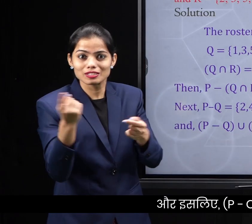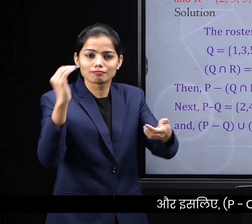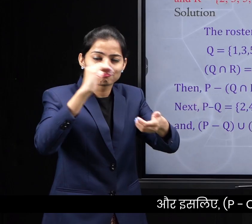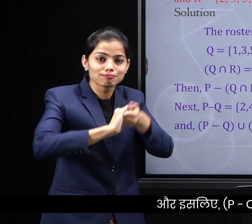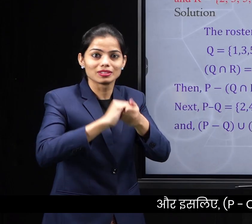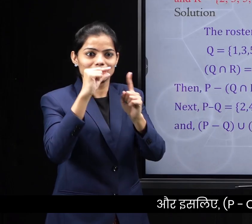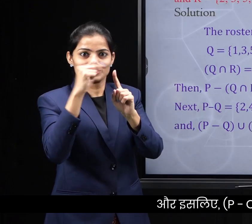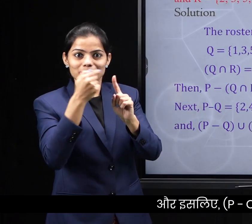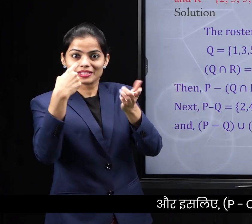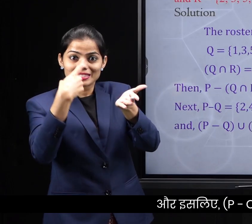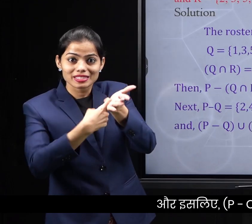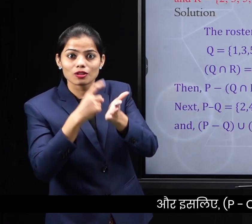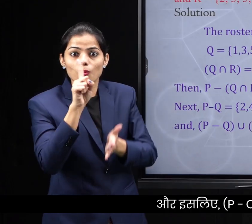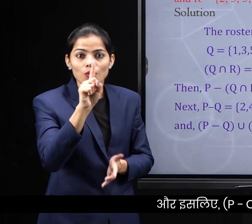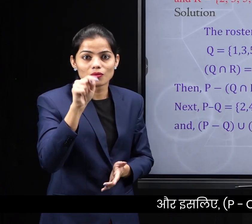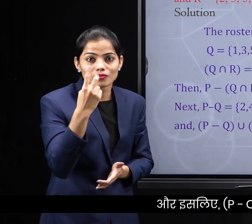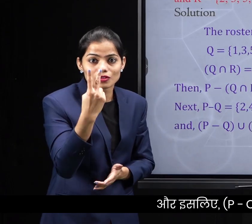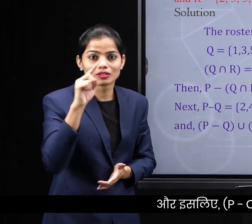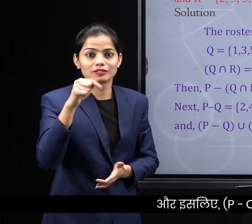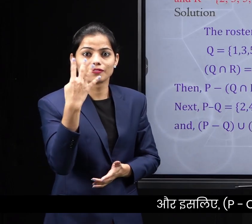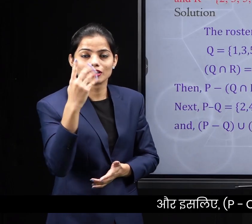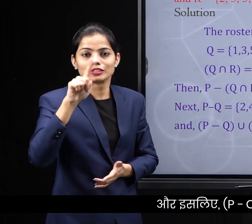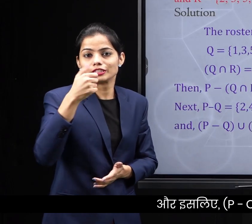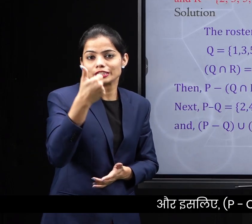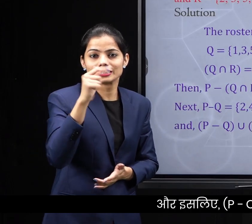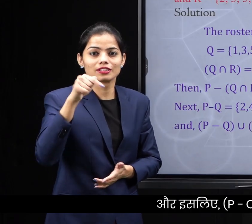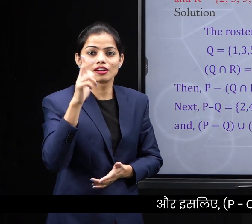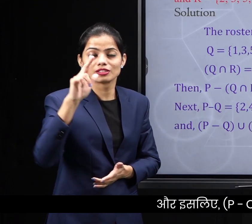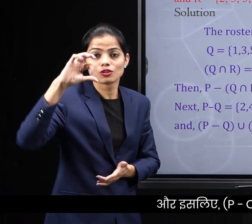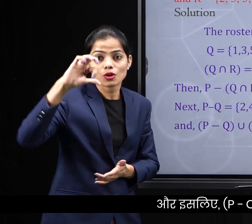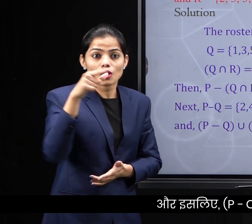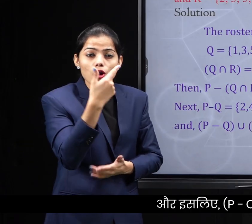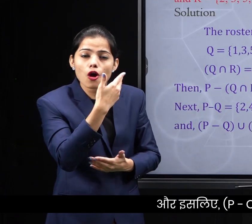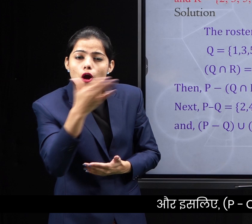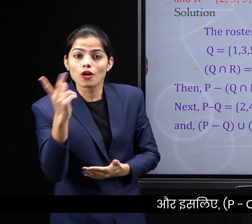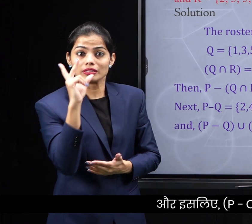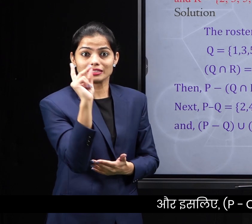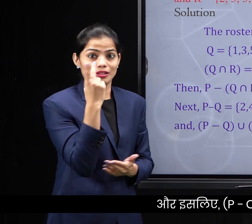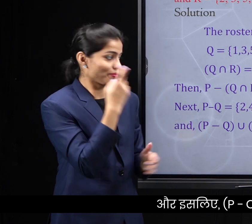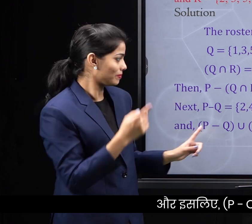minus R is equals to 1, 2, 4, 6, 8, 9 और 2।